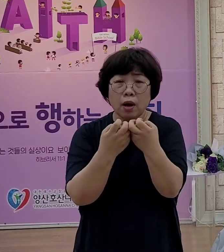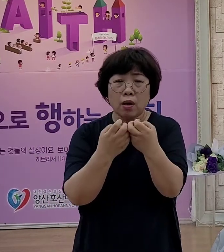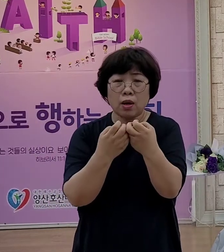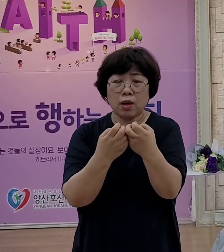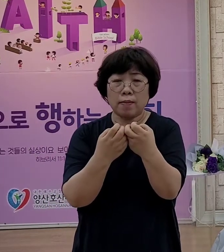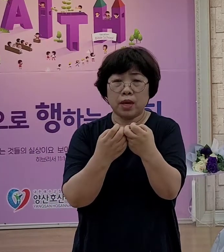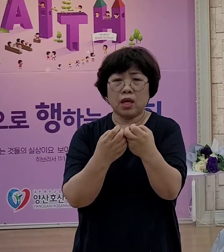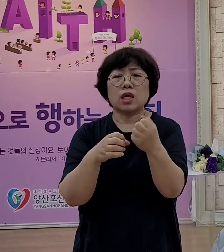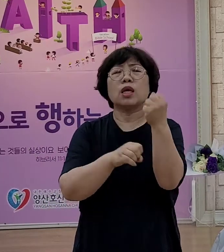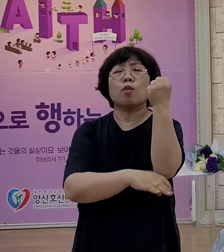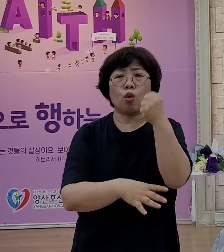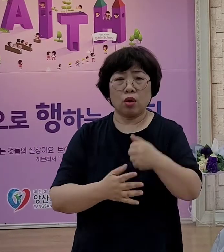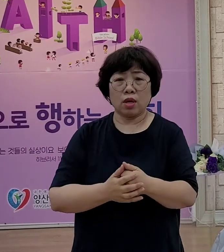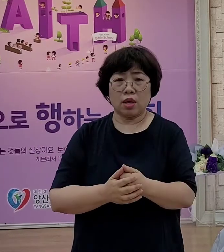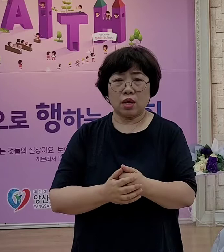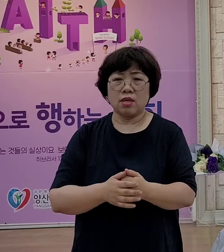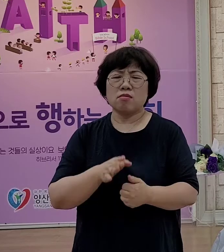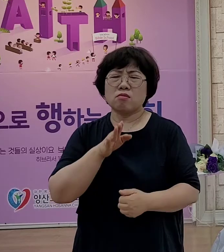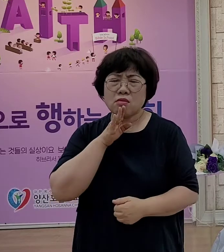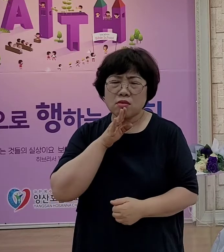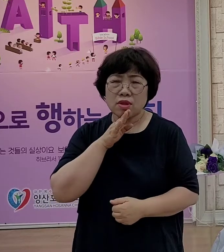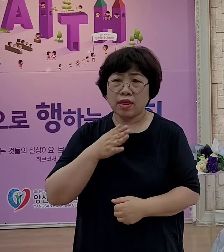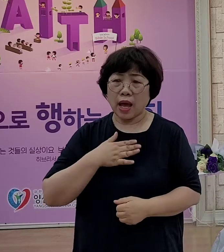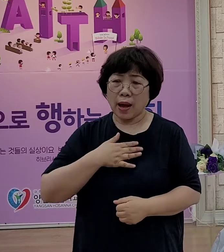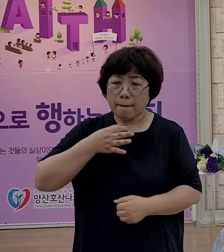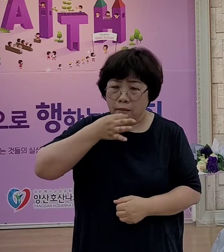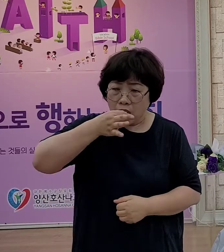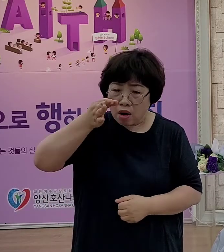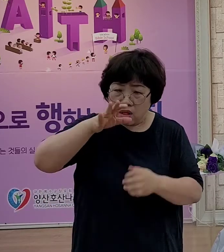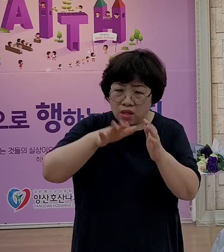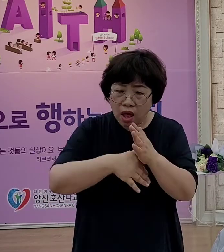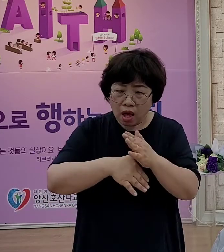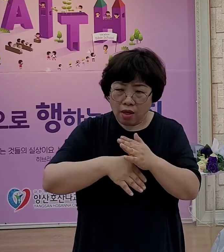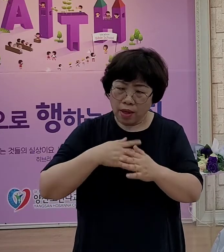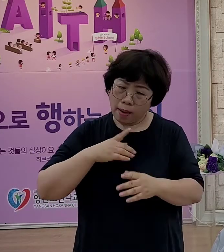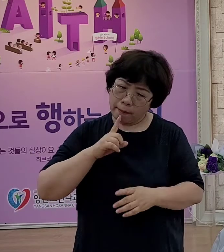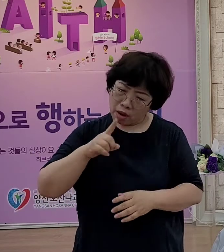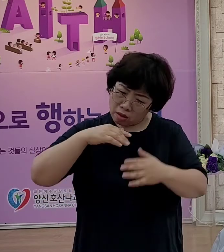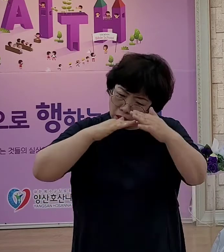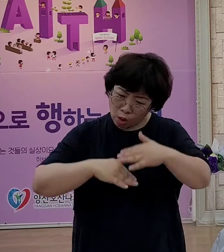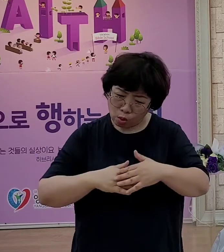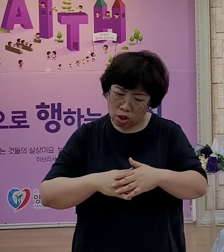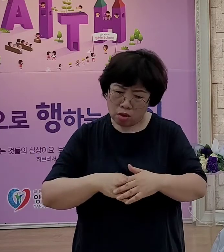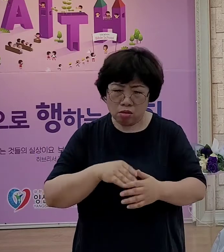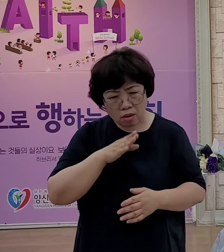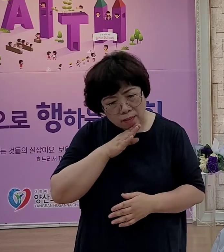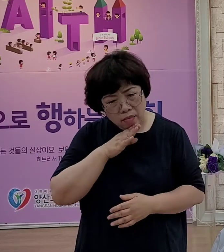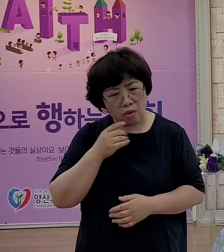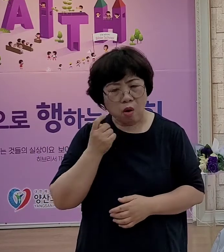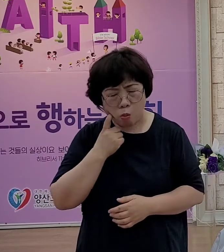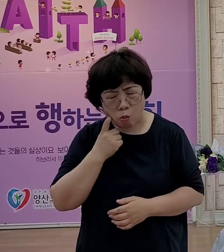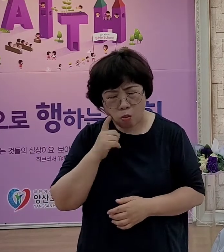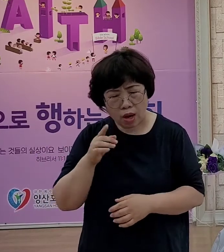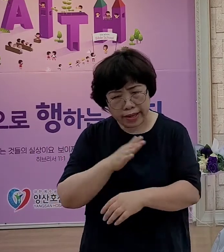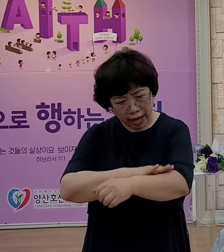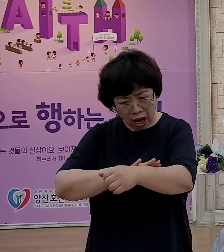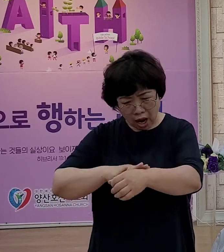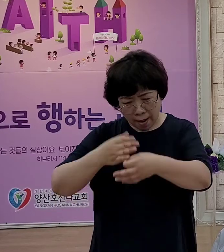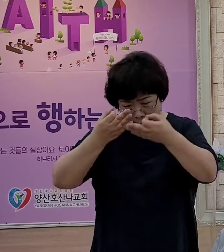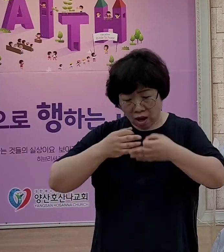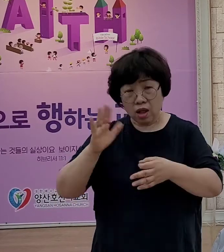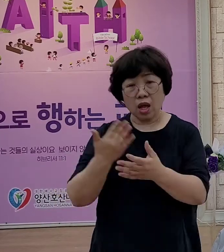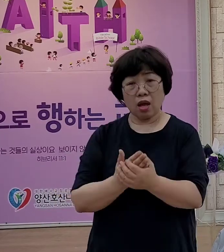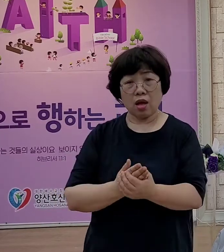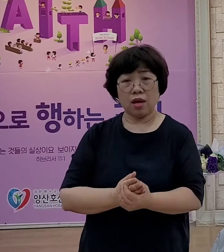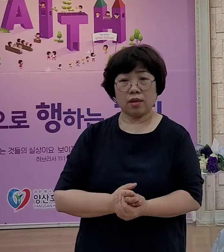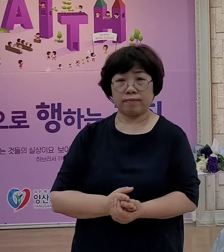원리입니다. 사실인가 아닌가 이것만 알아도 우리가 실수를 엄청나게 줄입니다. 이게 안 되기 때문에